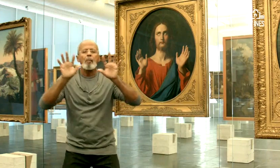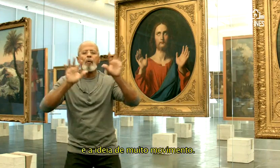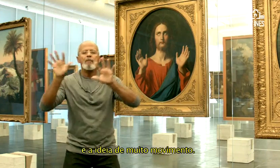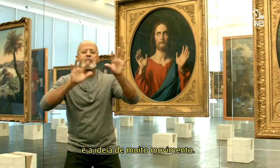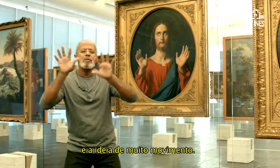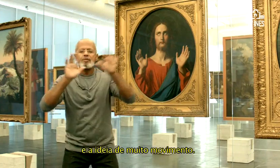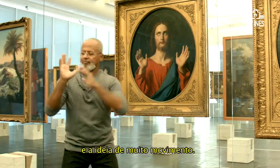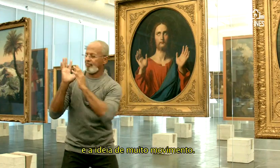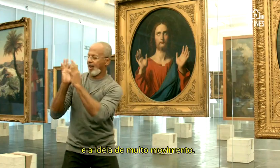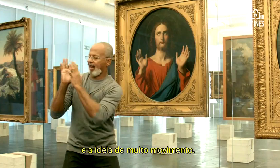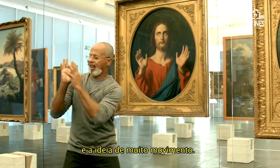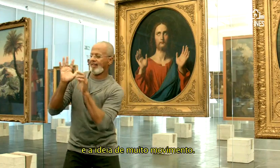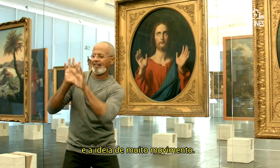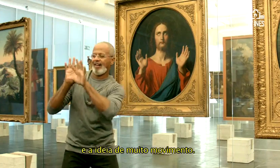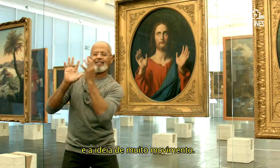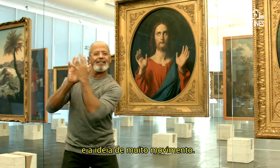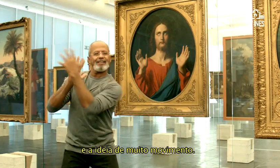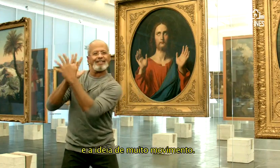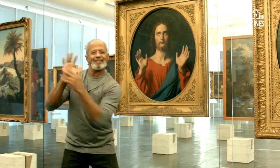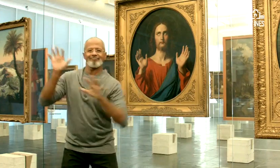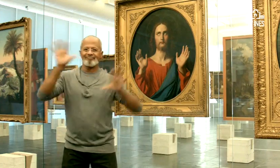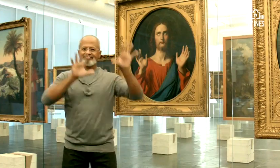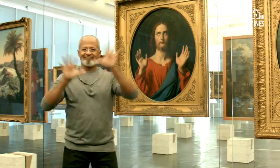e a ideia de muito movimento.